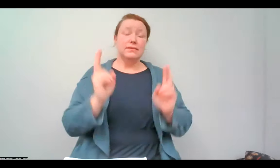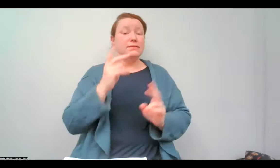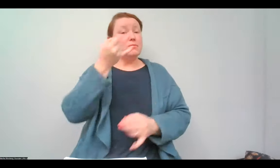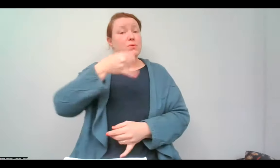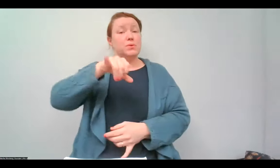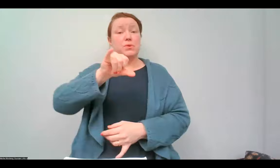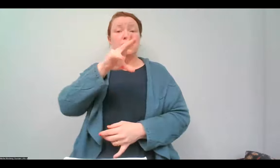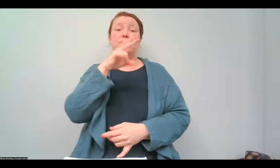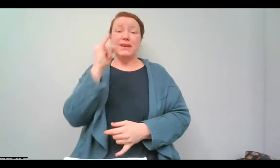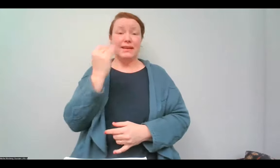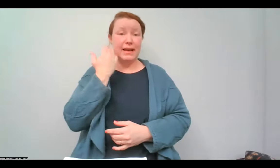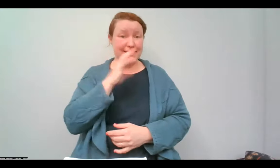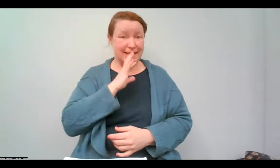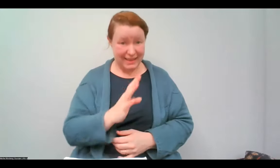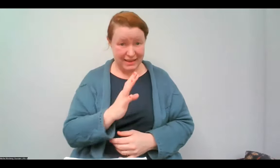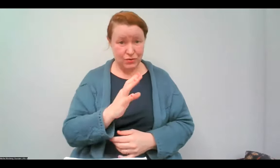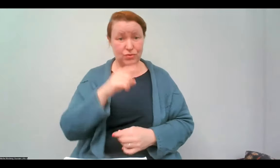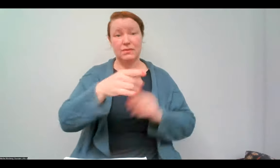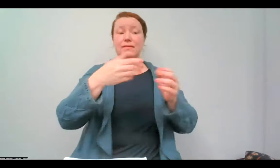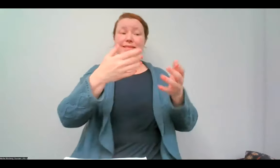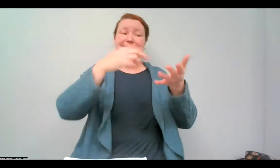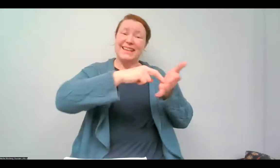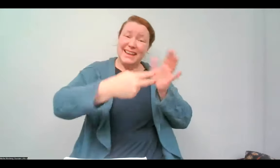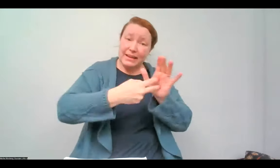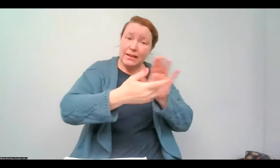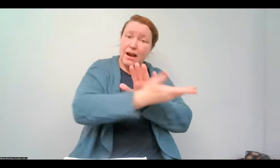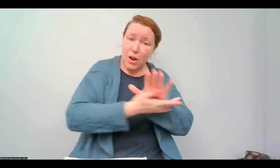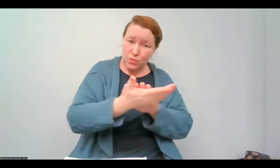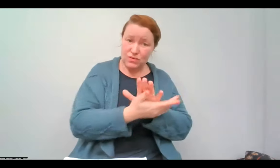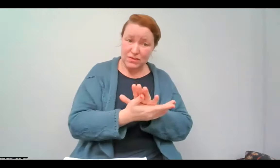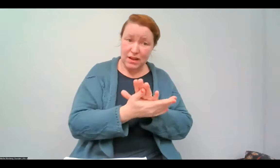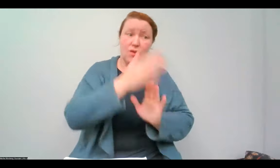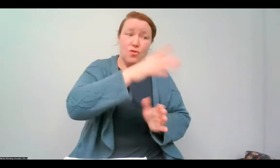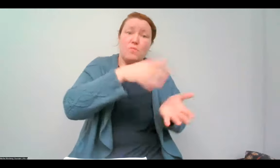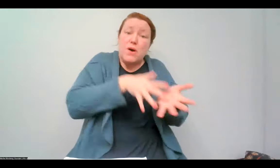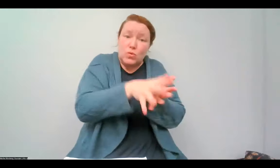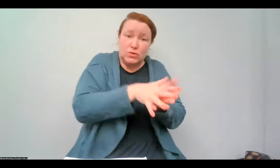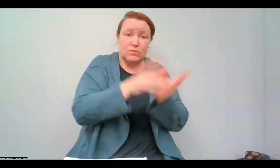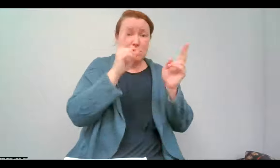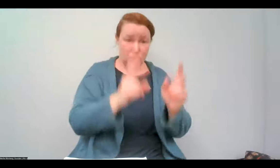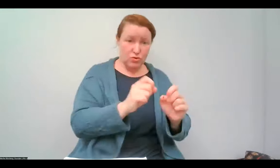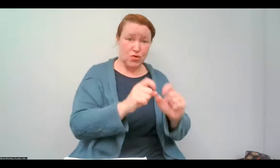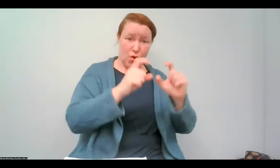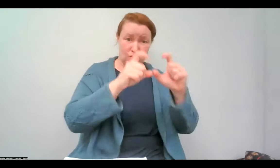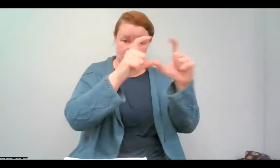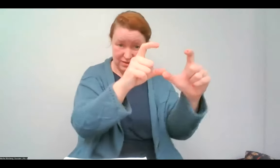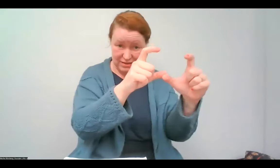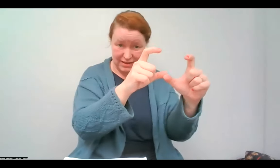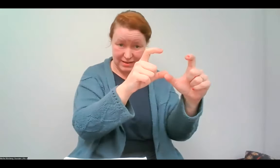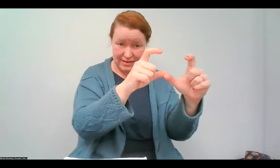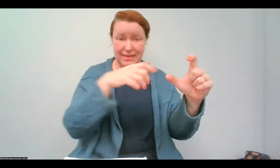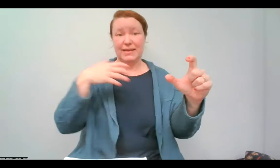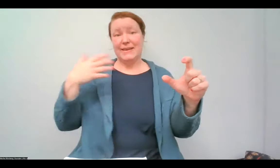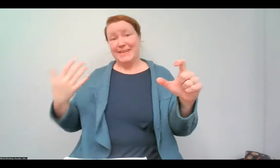enempää rahoitusta STEAlta. Ja niin kuin Jyri meille äsken kertoi, niin tämä alustalla on,